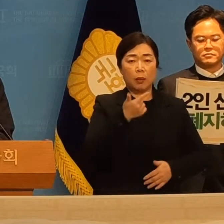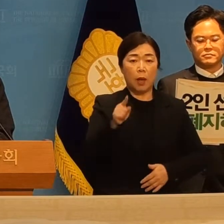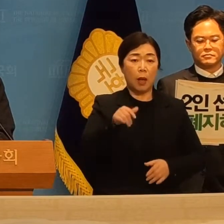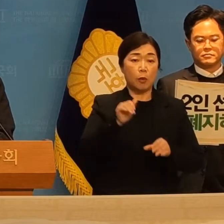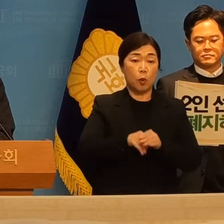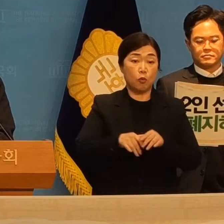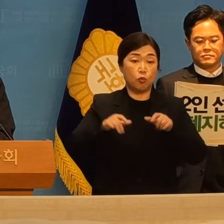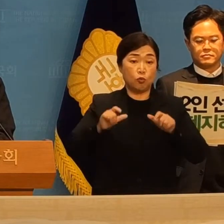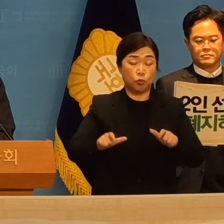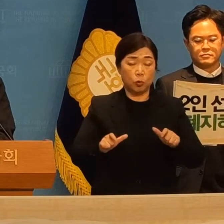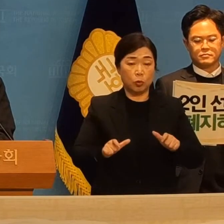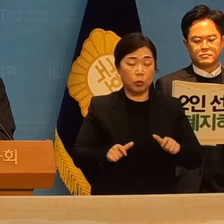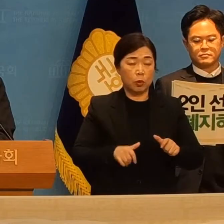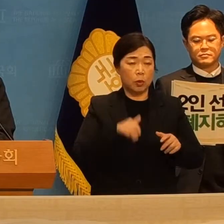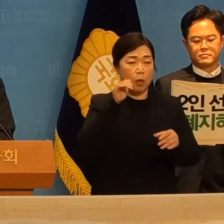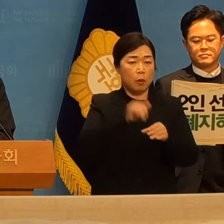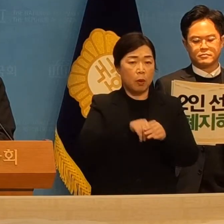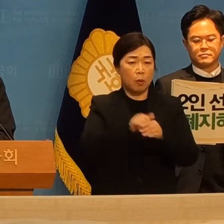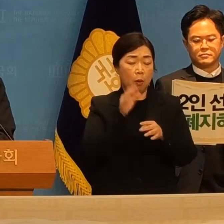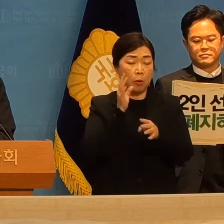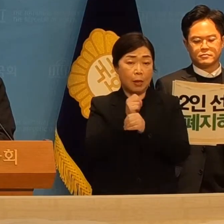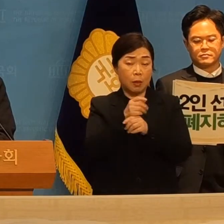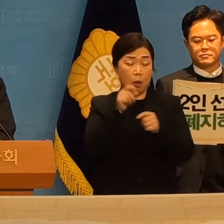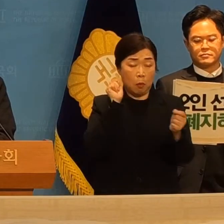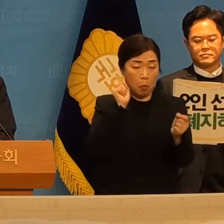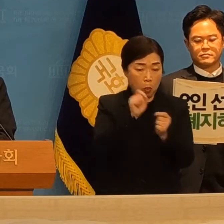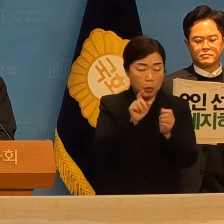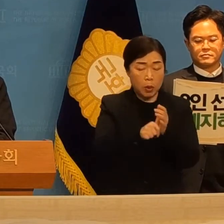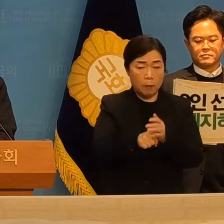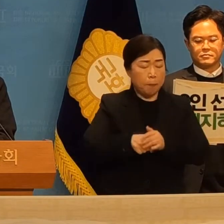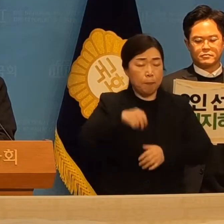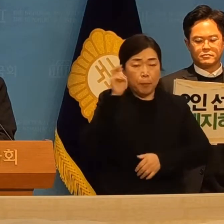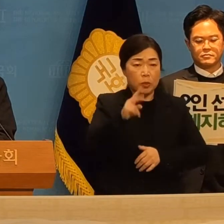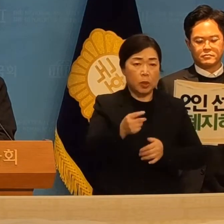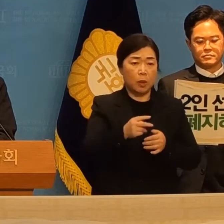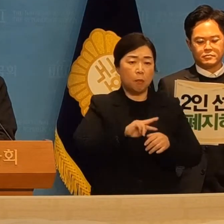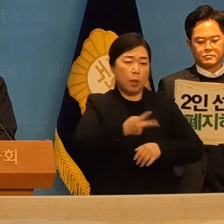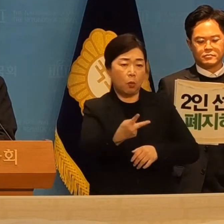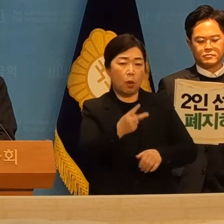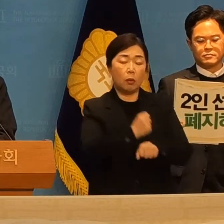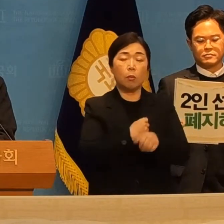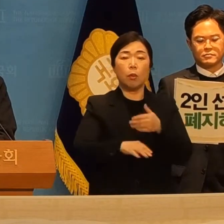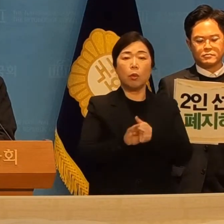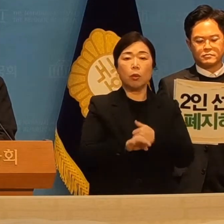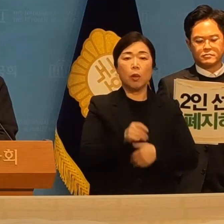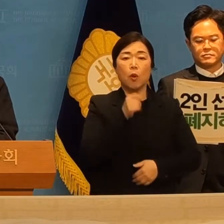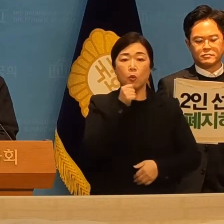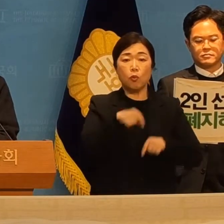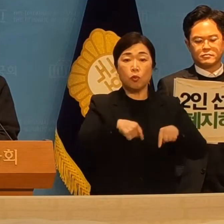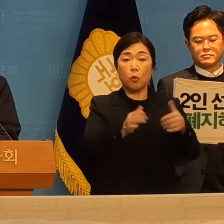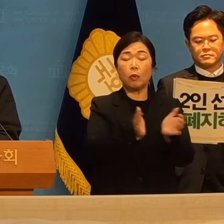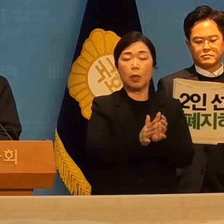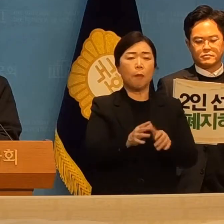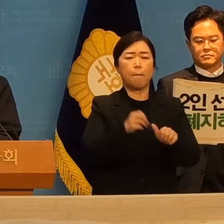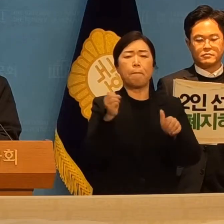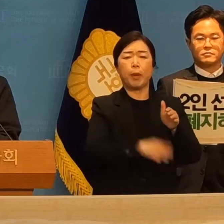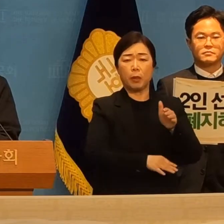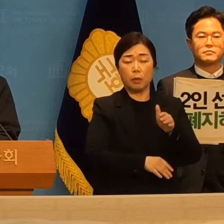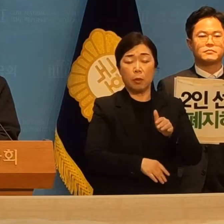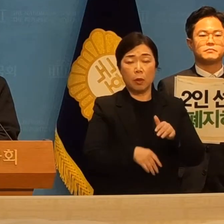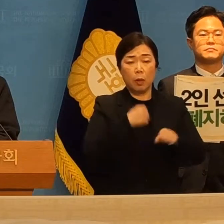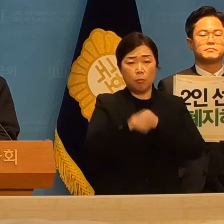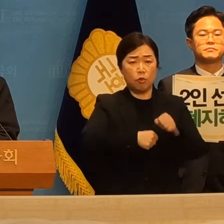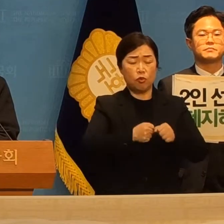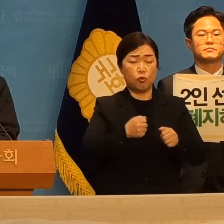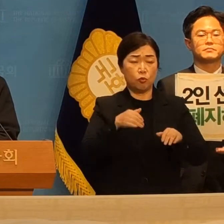나선거구를 선거가 임박한 시점에 무리스럽게 조정하려 한다면 소수정당 배제, 민주주의